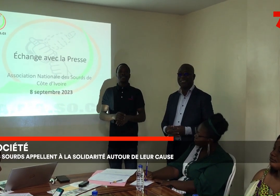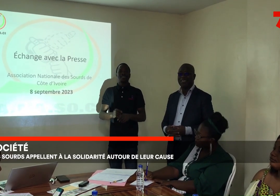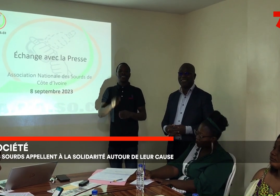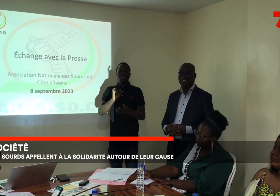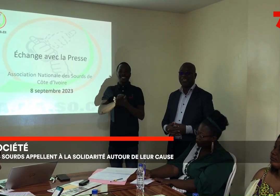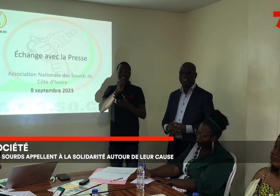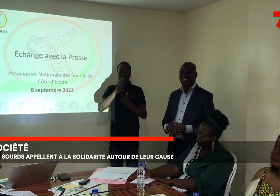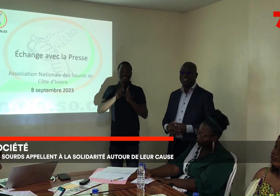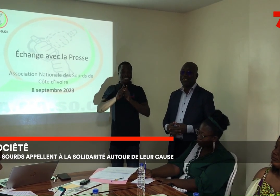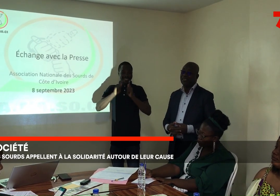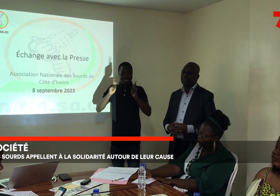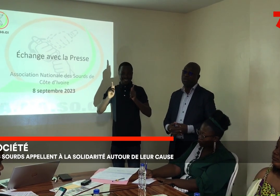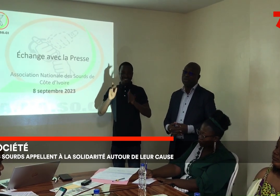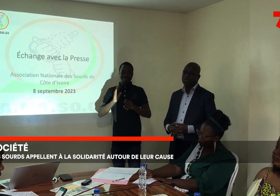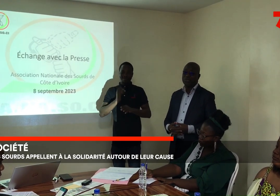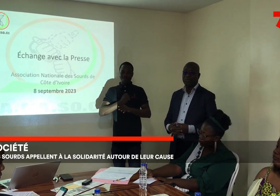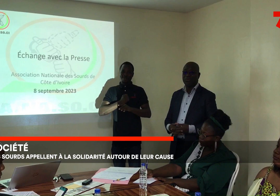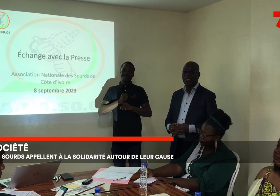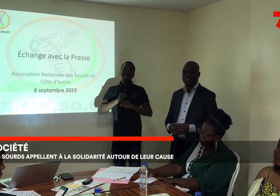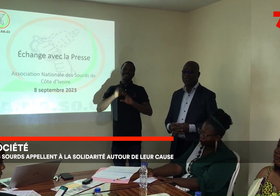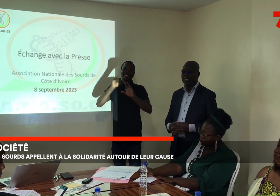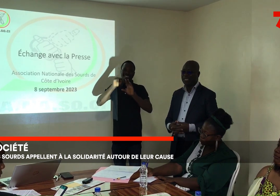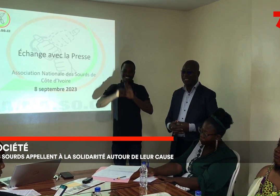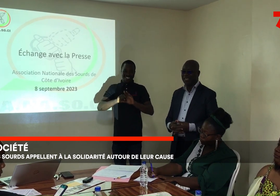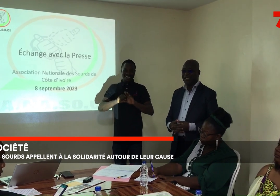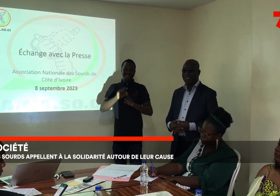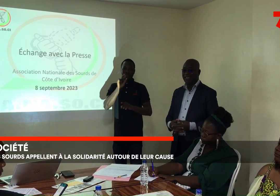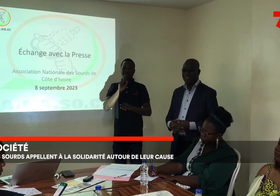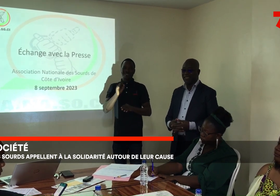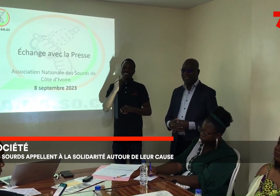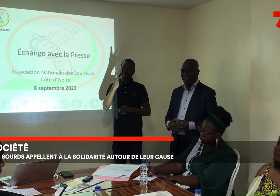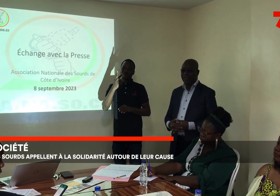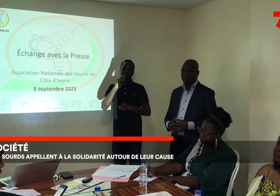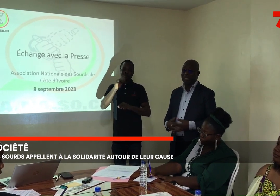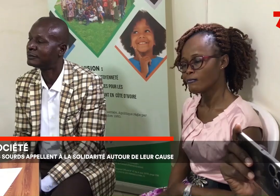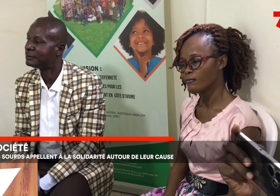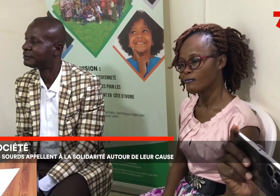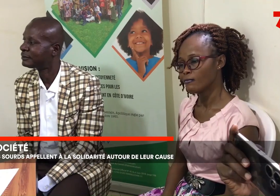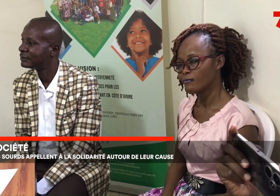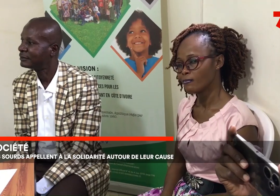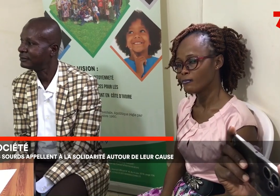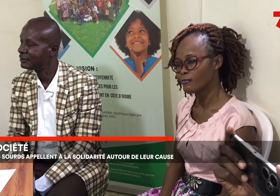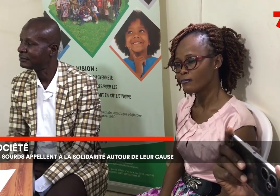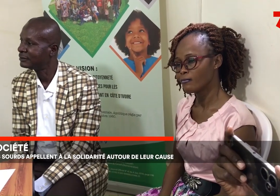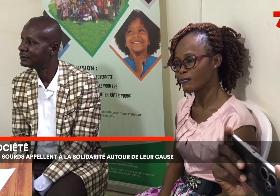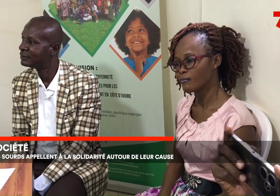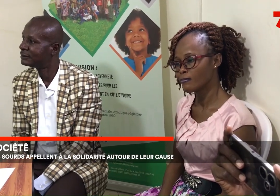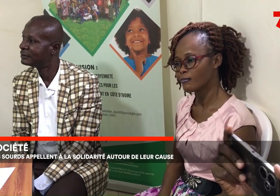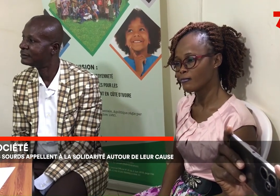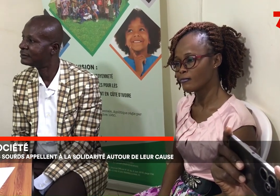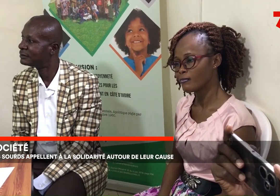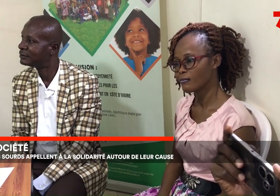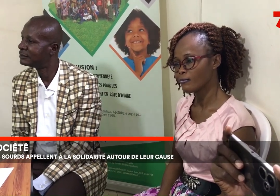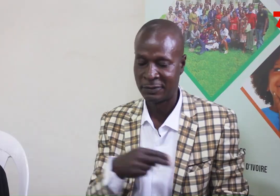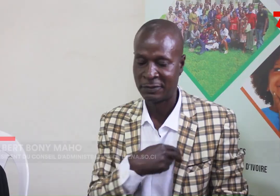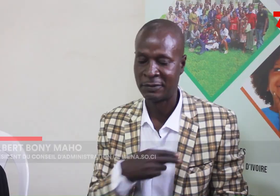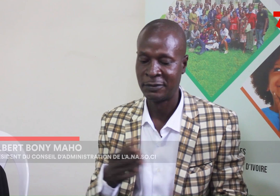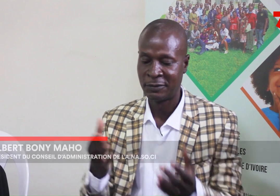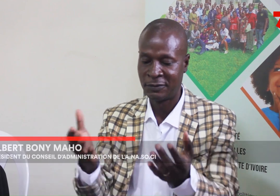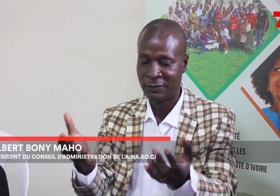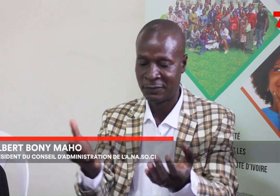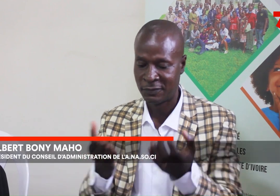une conférence de presse le vendredi 8 septembre à son siège à Yopougon-Siporex pour présenter les enjeux de cette journée.